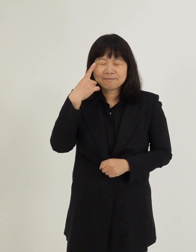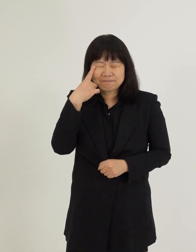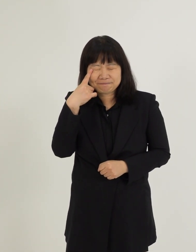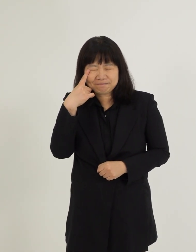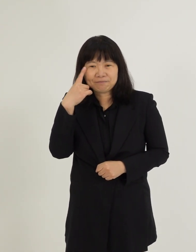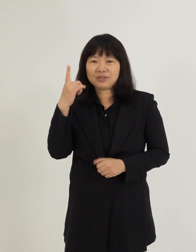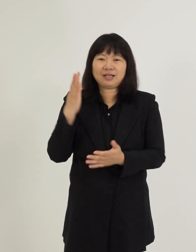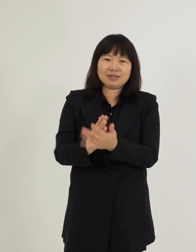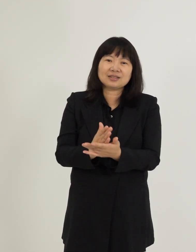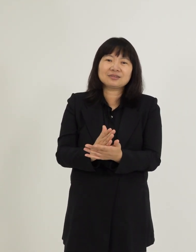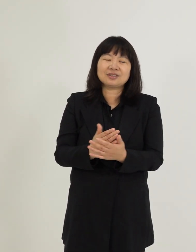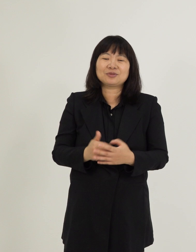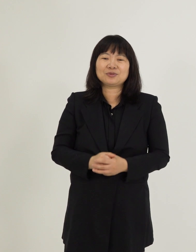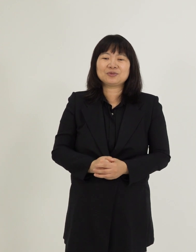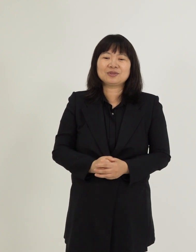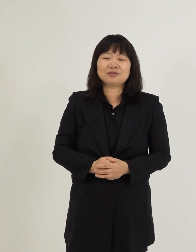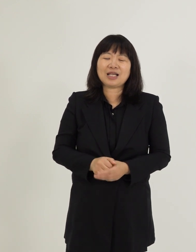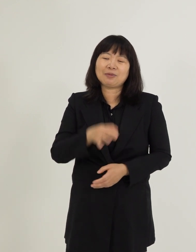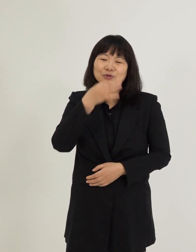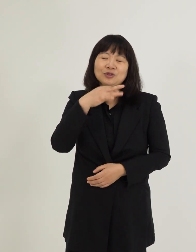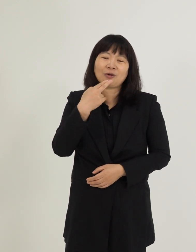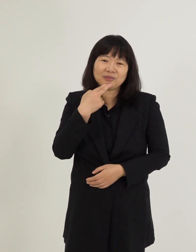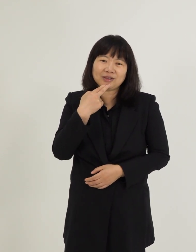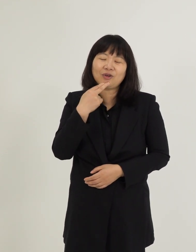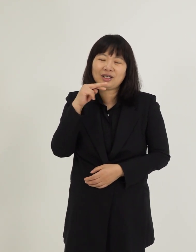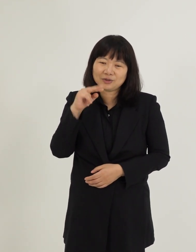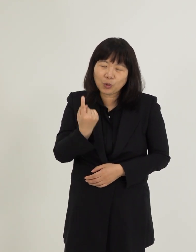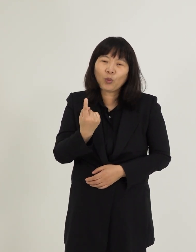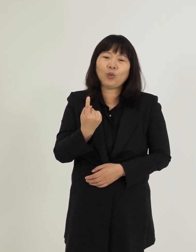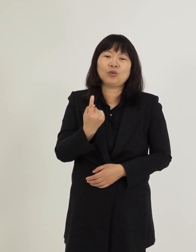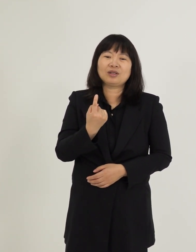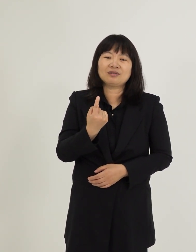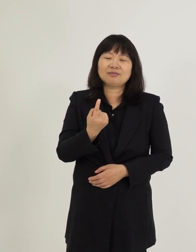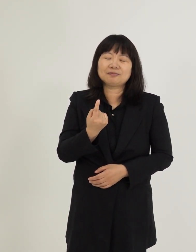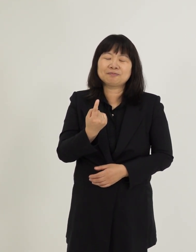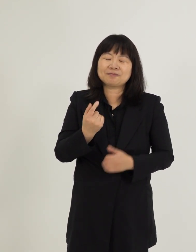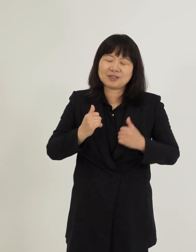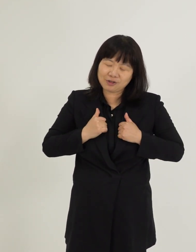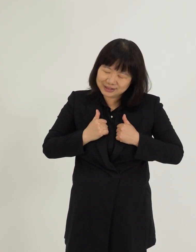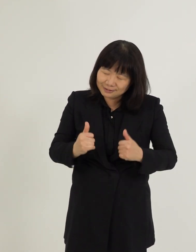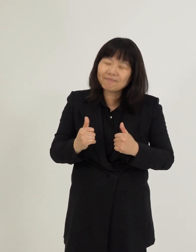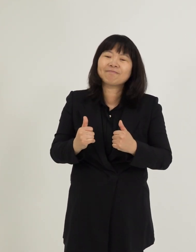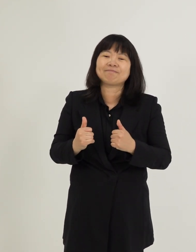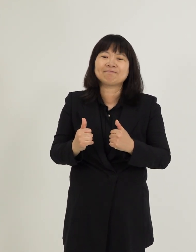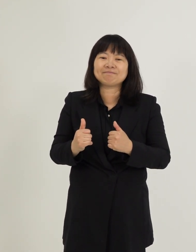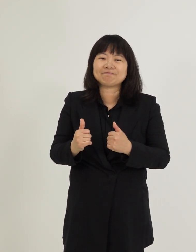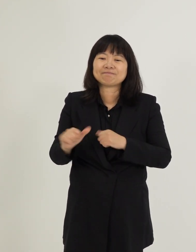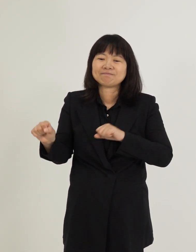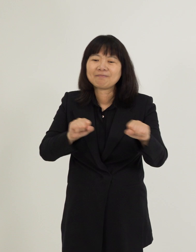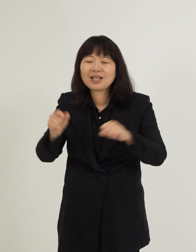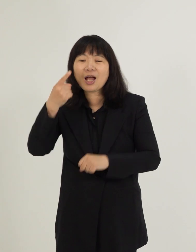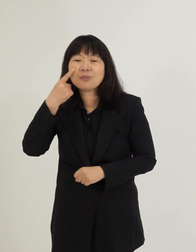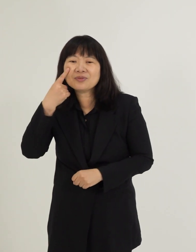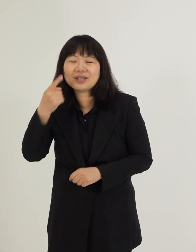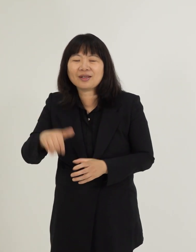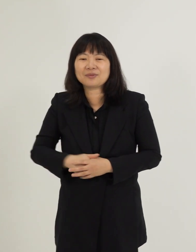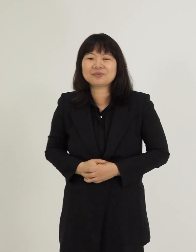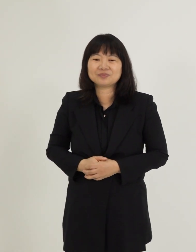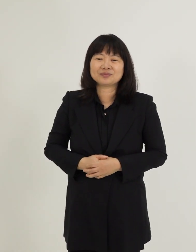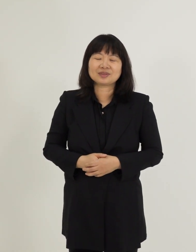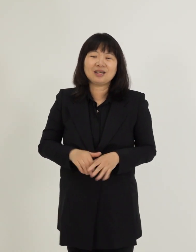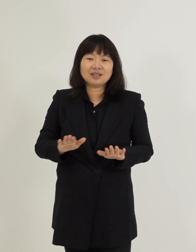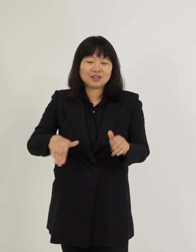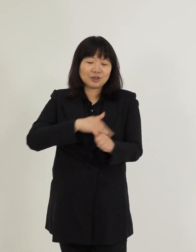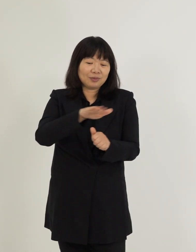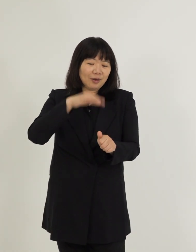아멘. 지금 제 주변에도 이렇게 보면 로로 카페를 중심으로 쓸데없는